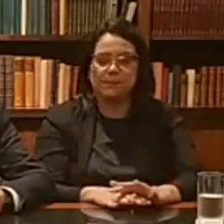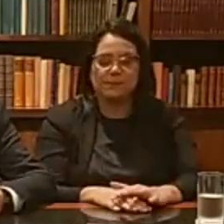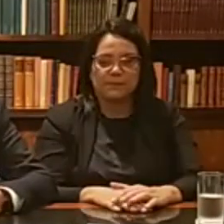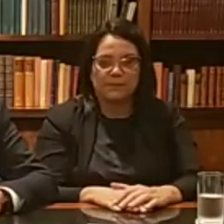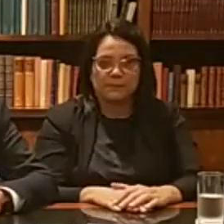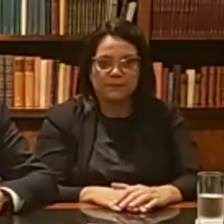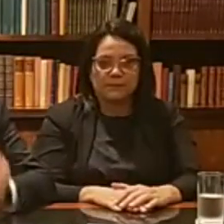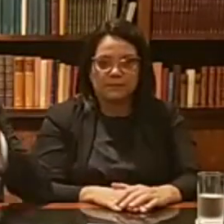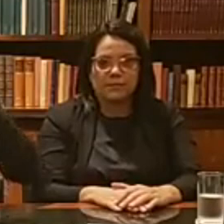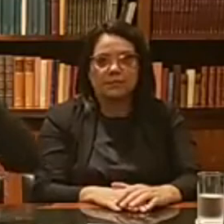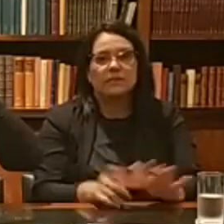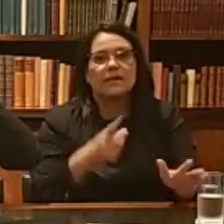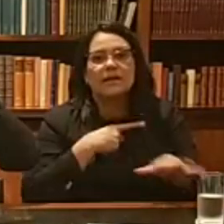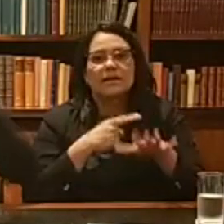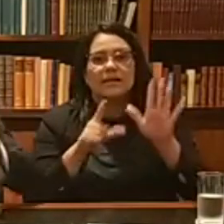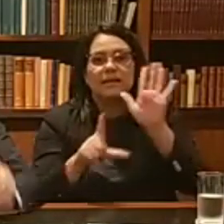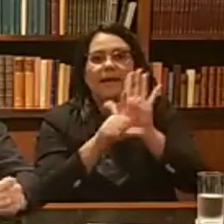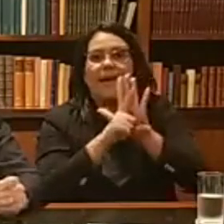Nós temos uma Constituição.